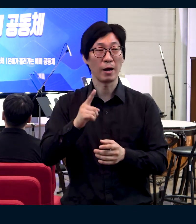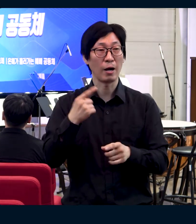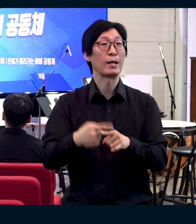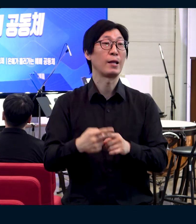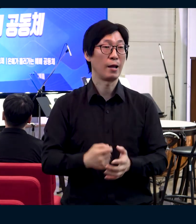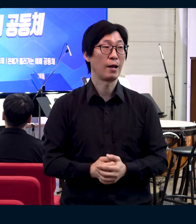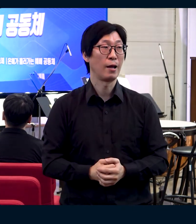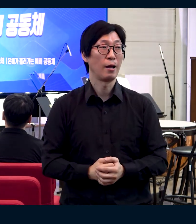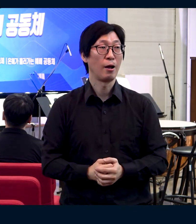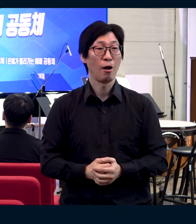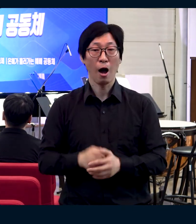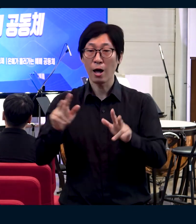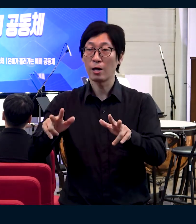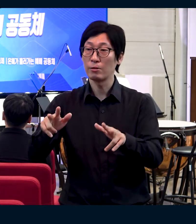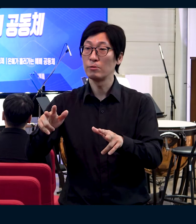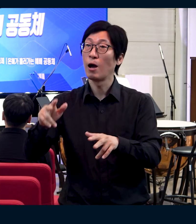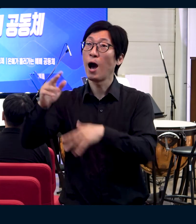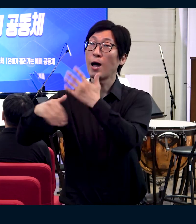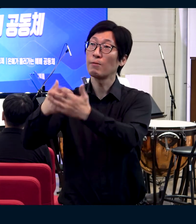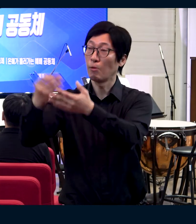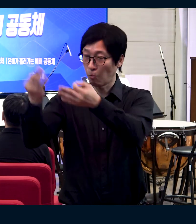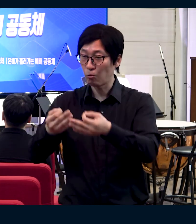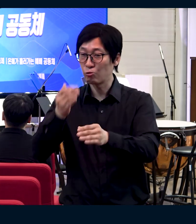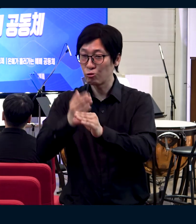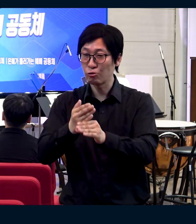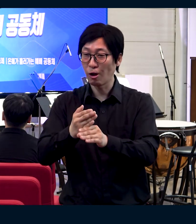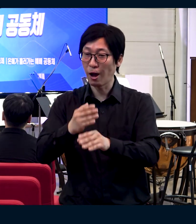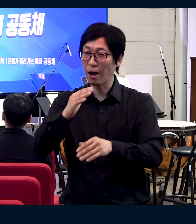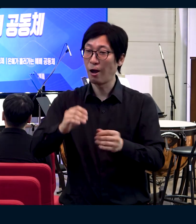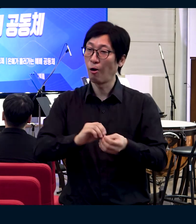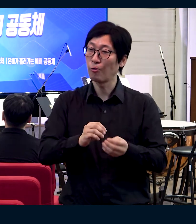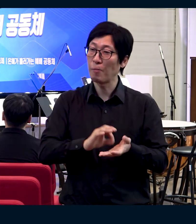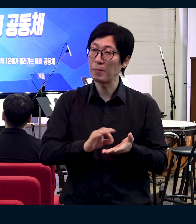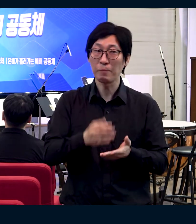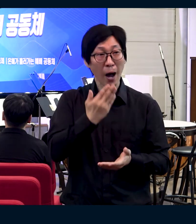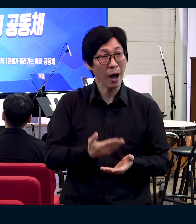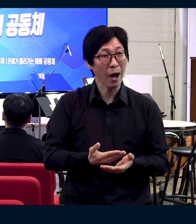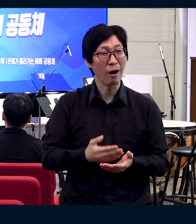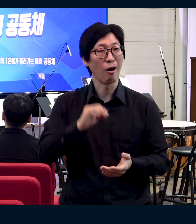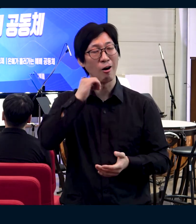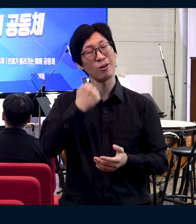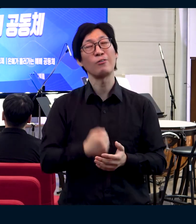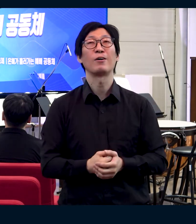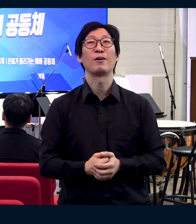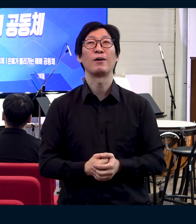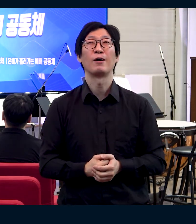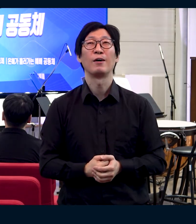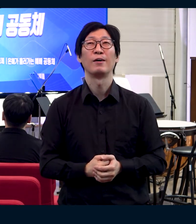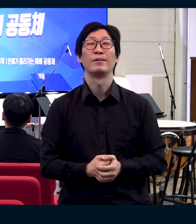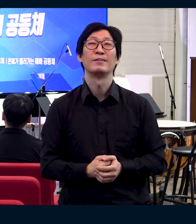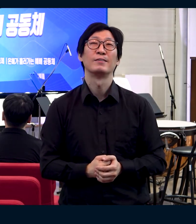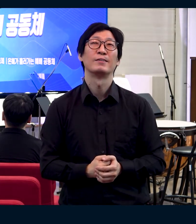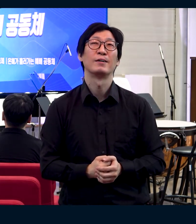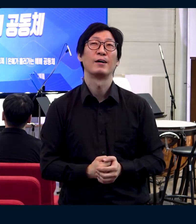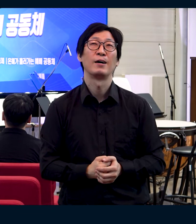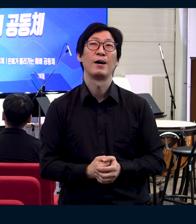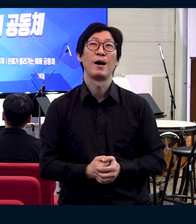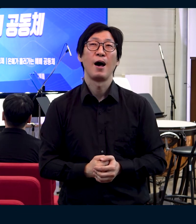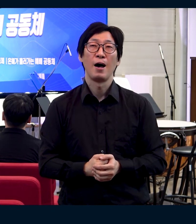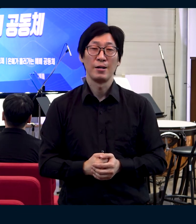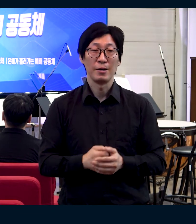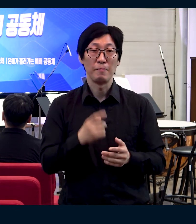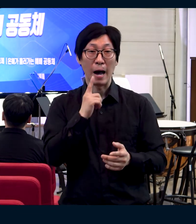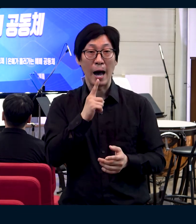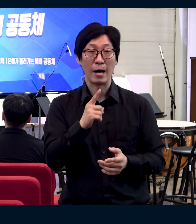어떻게? 하나님이 그렇게 다 알고 있는데 어떻게? 우리는 말할 때